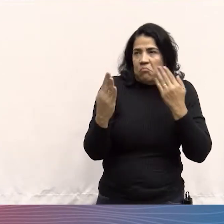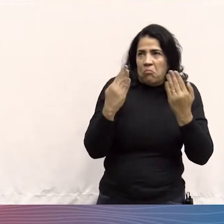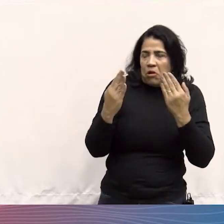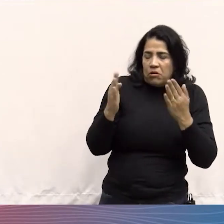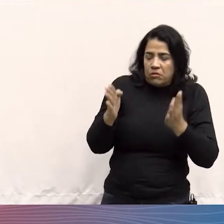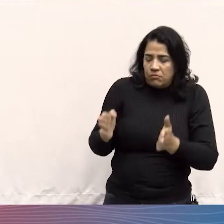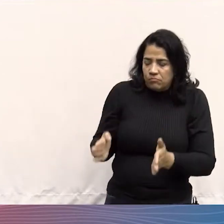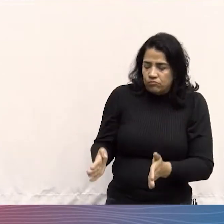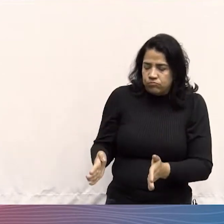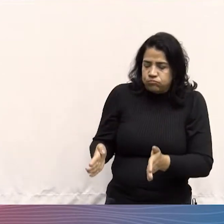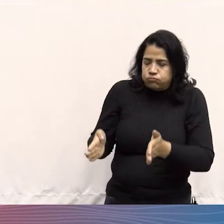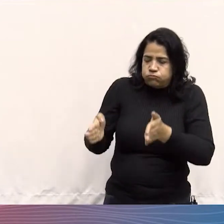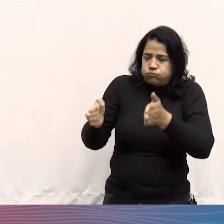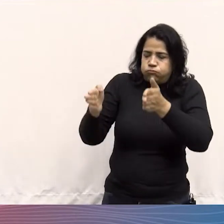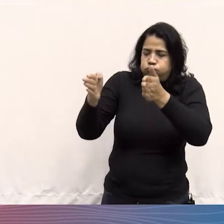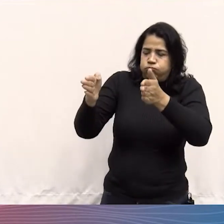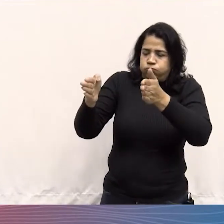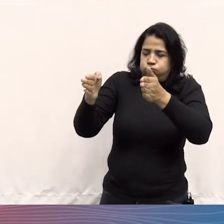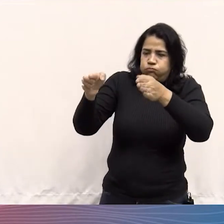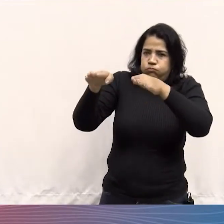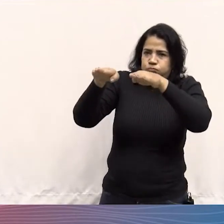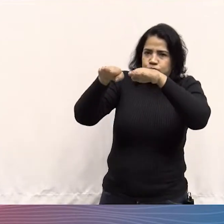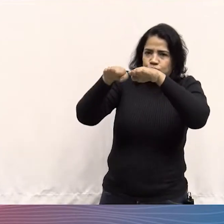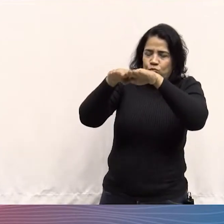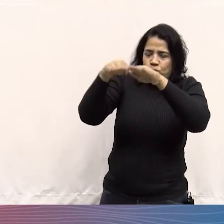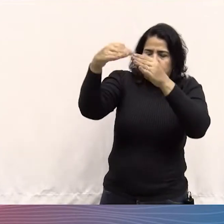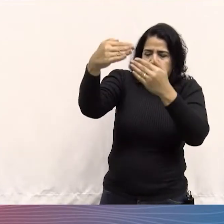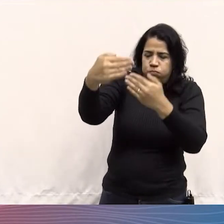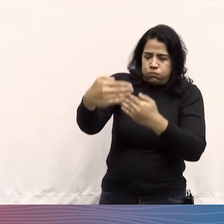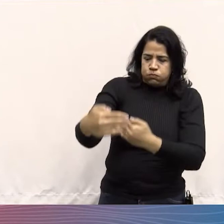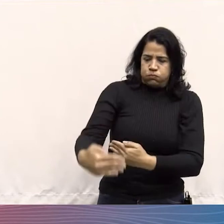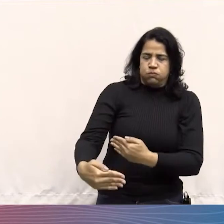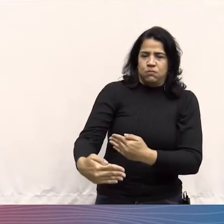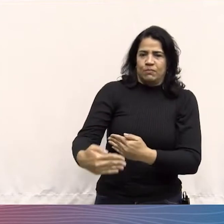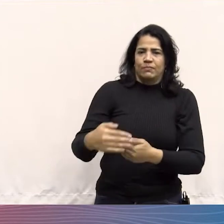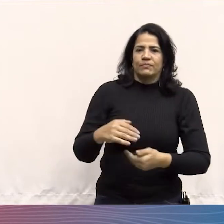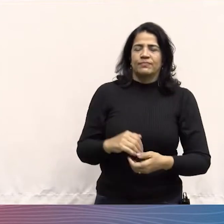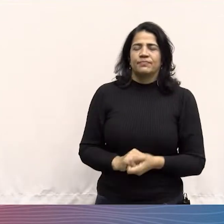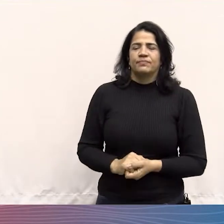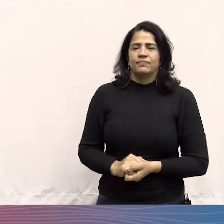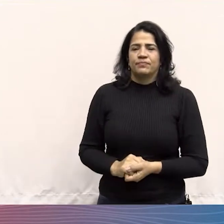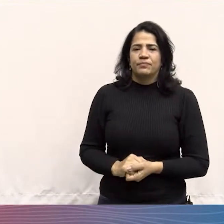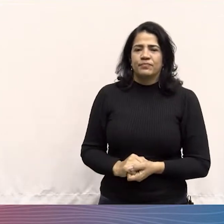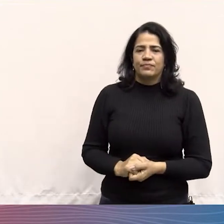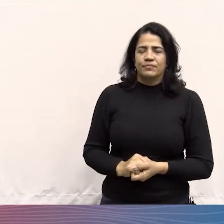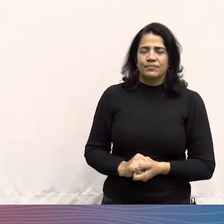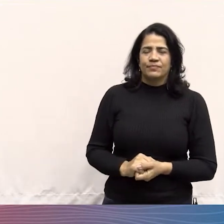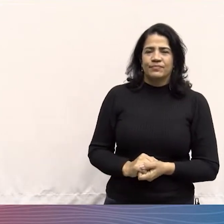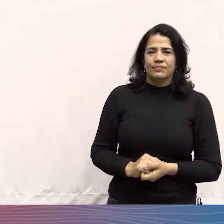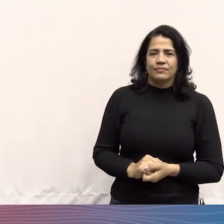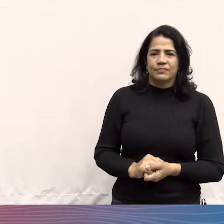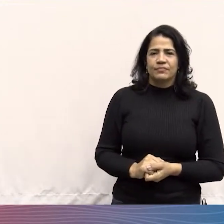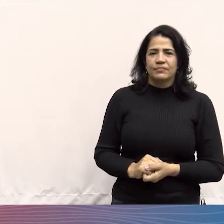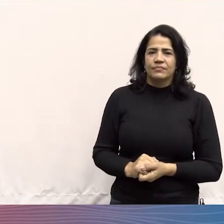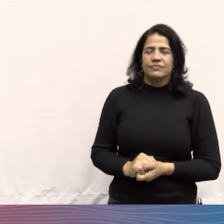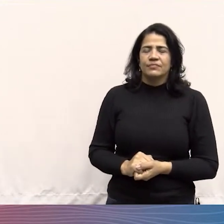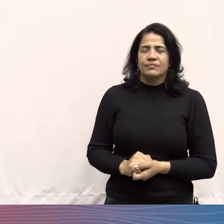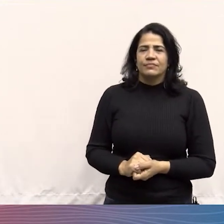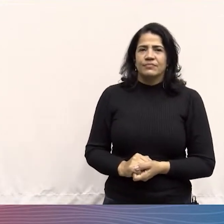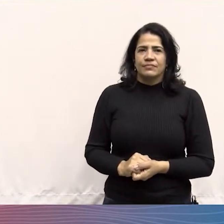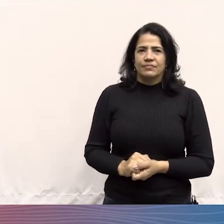sistema cartesiano XY, é XY e Z. Amém? Algo